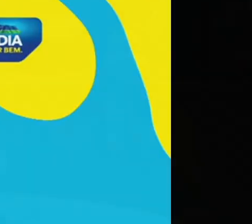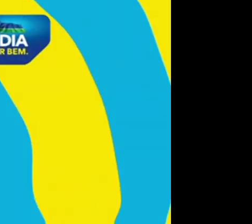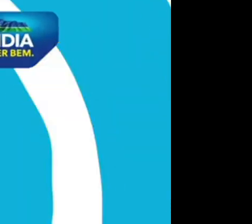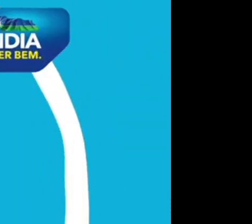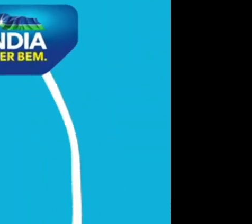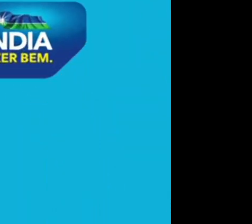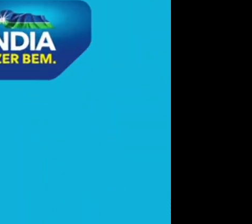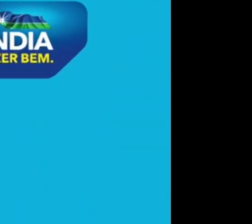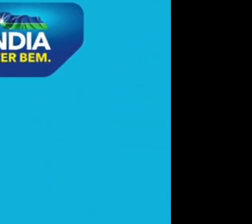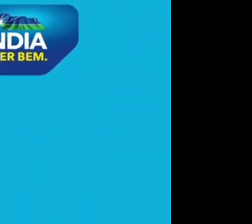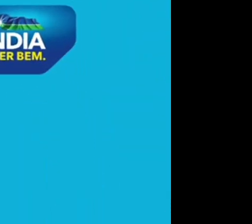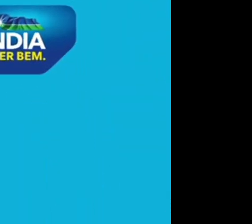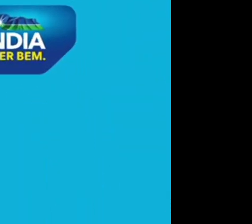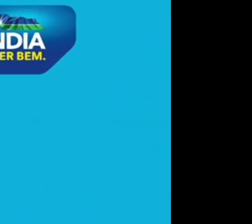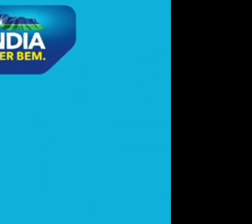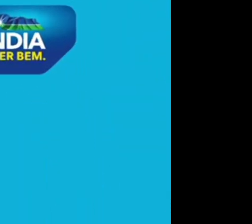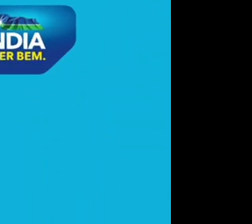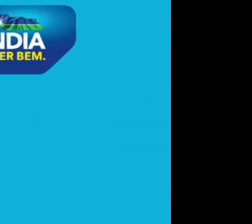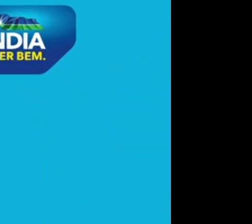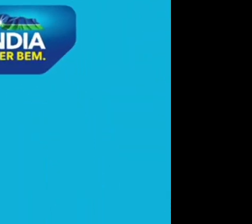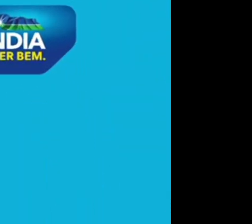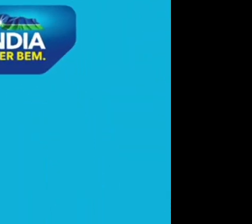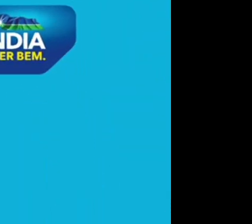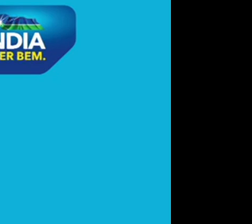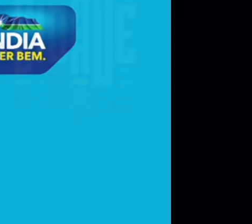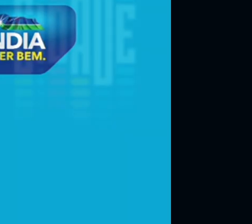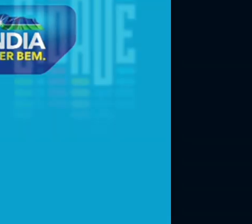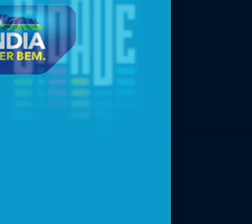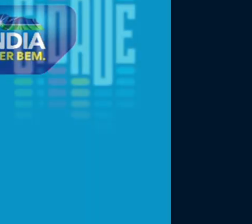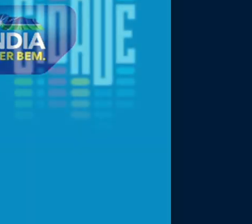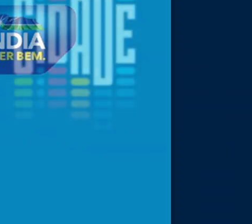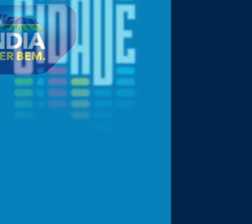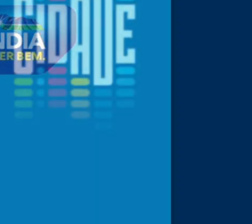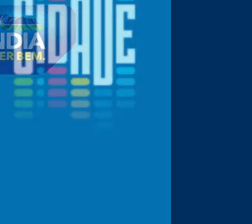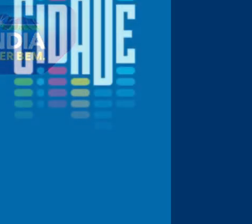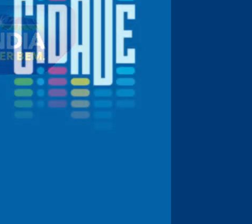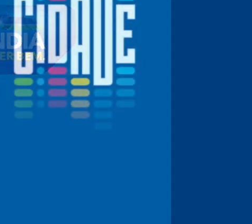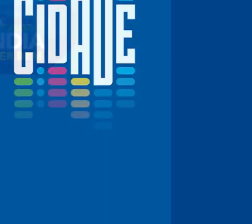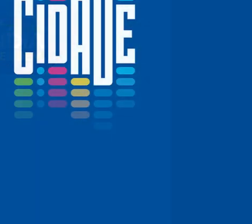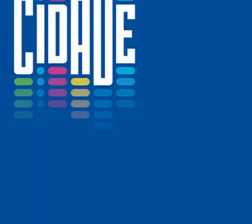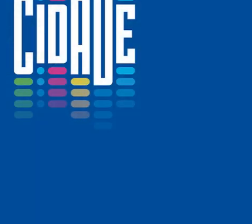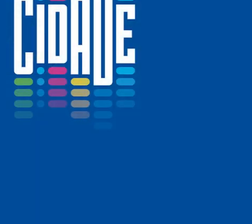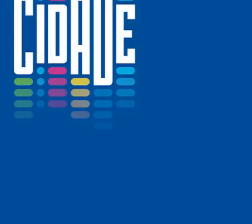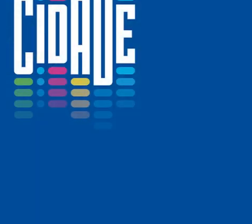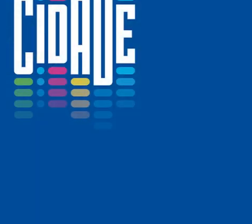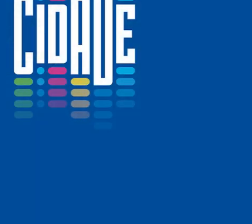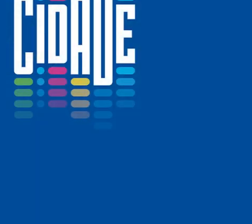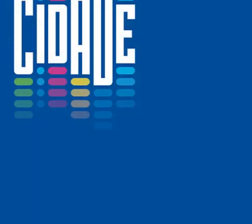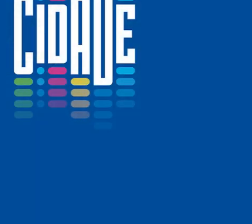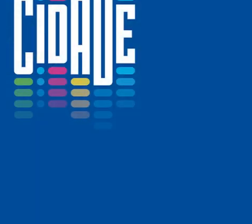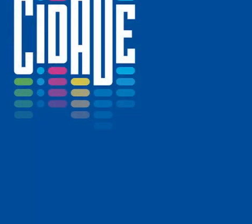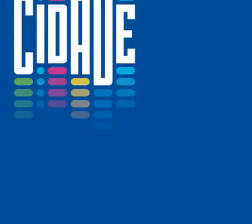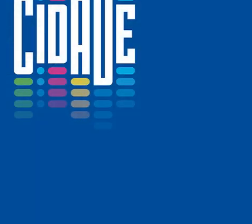Cidade. Continue conosco no portal da Prefeitura e nas redes sociais.